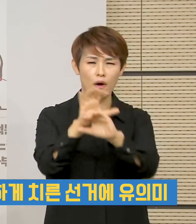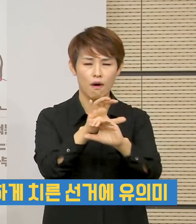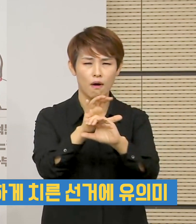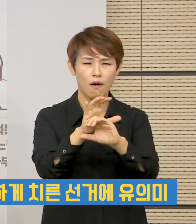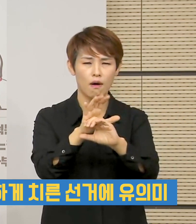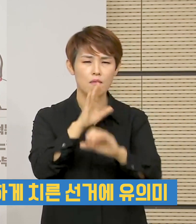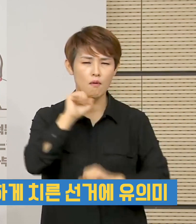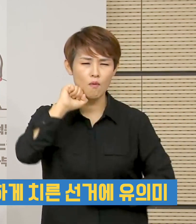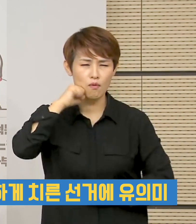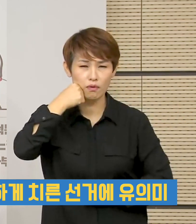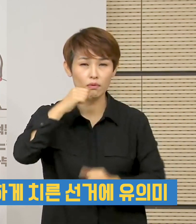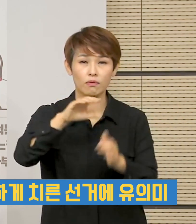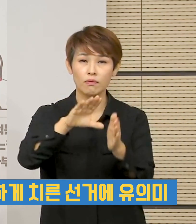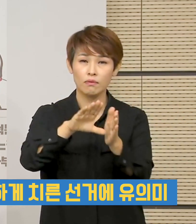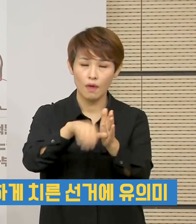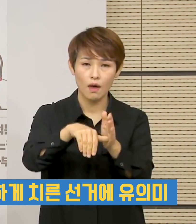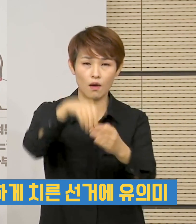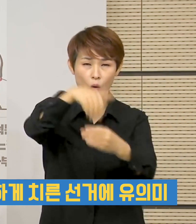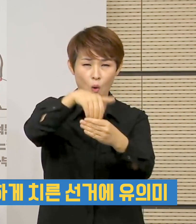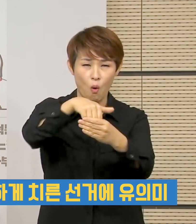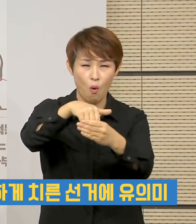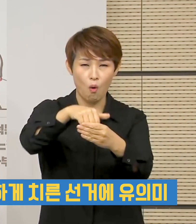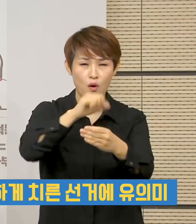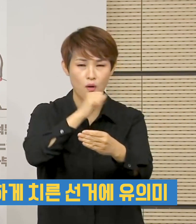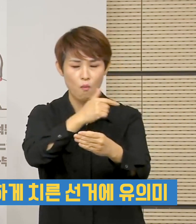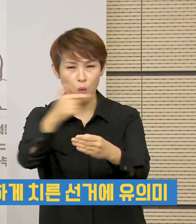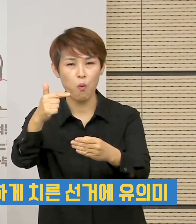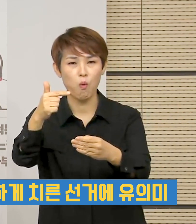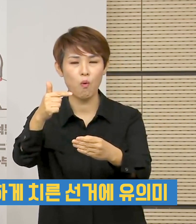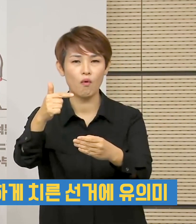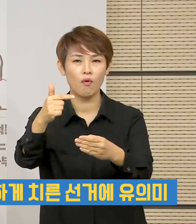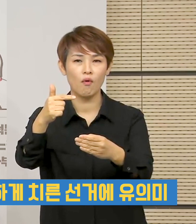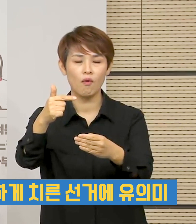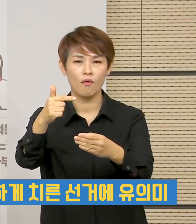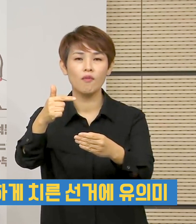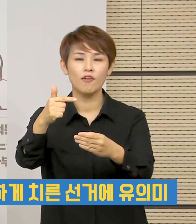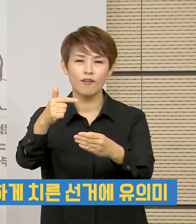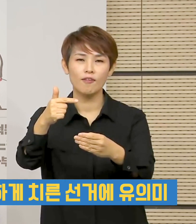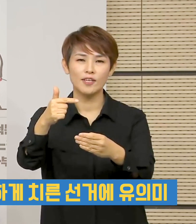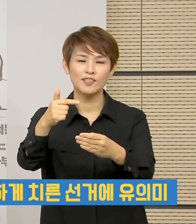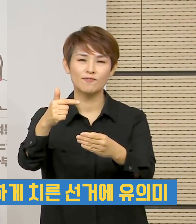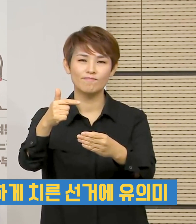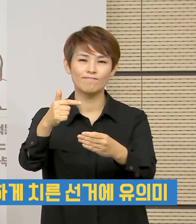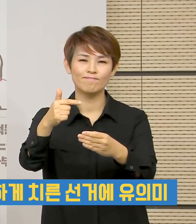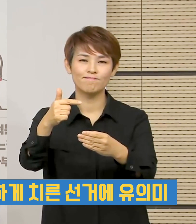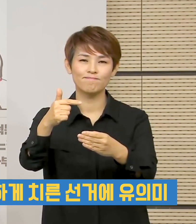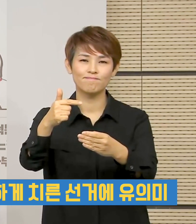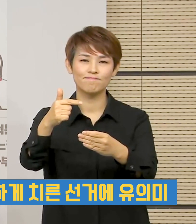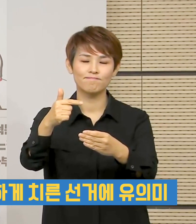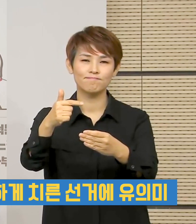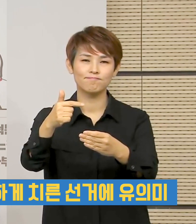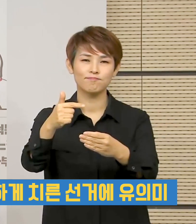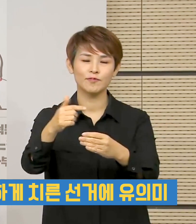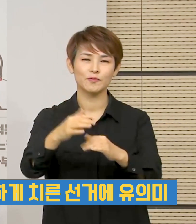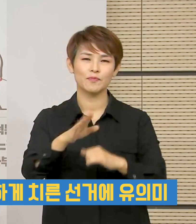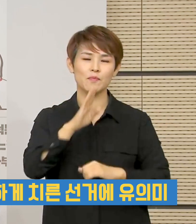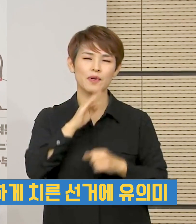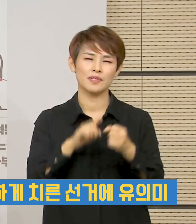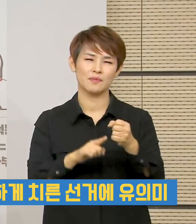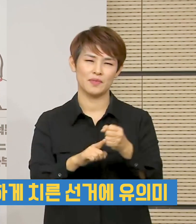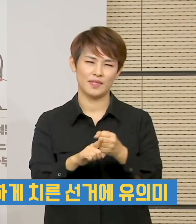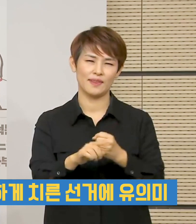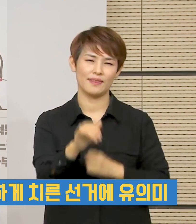우리가 한 번도 겪어보지 못한 상황에서 치러졌고 어제 이뤄졌다는 점에서 어제 이들은 상당히 의미가 있는